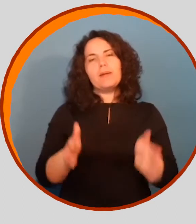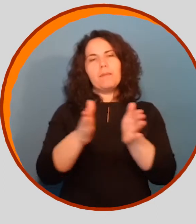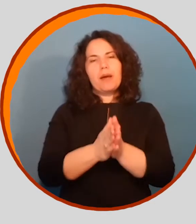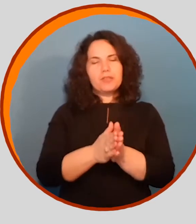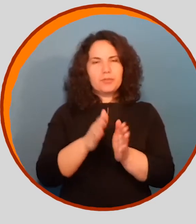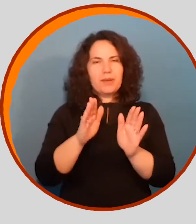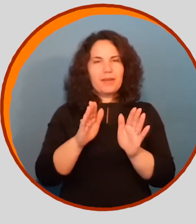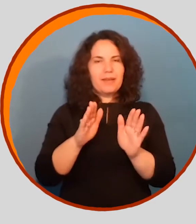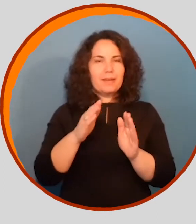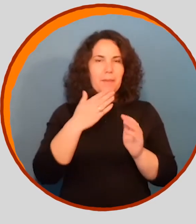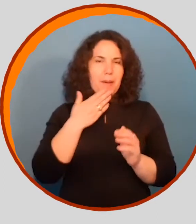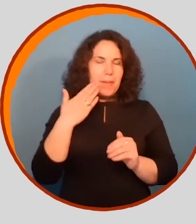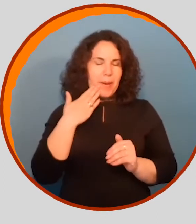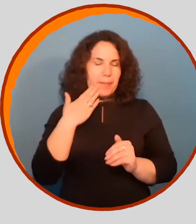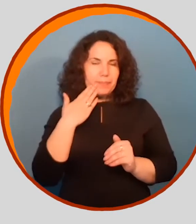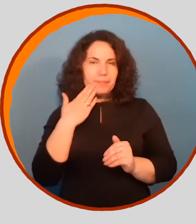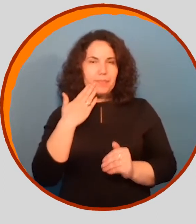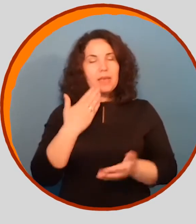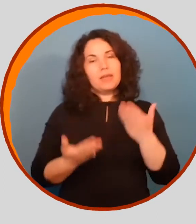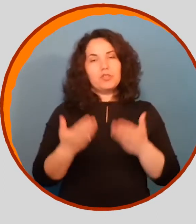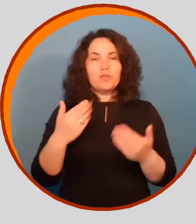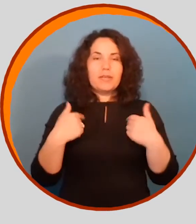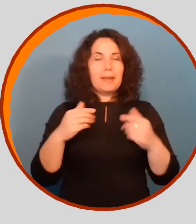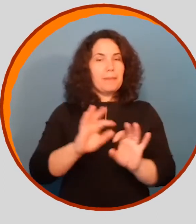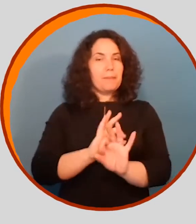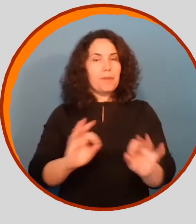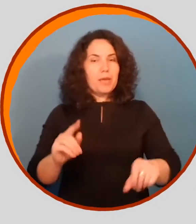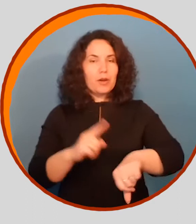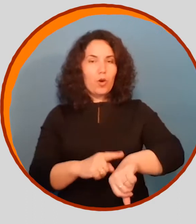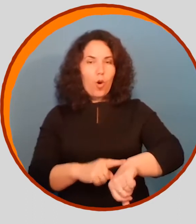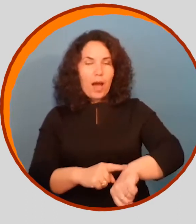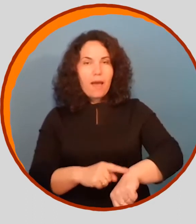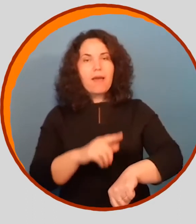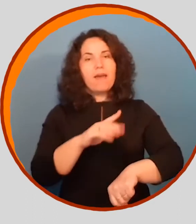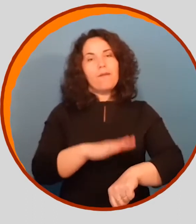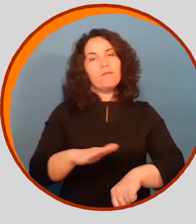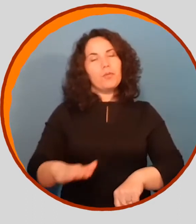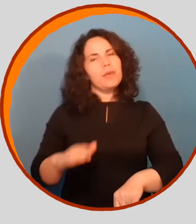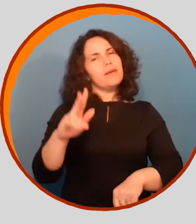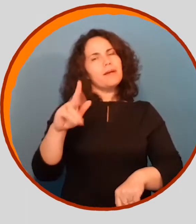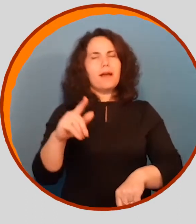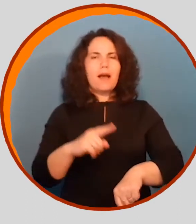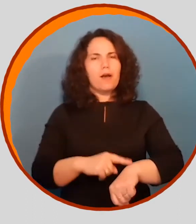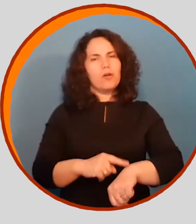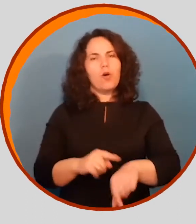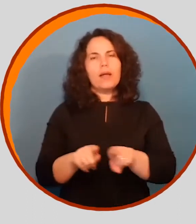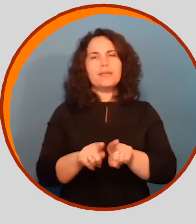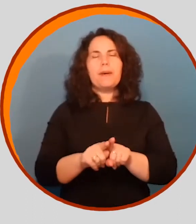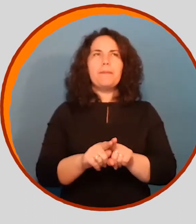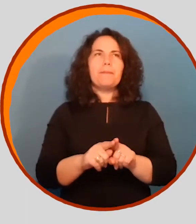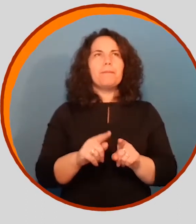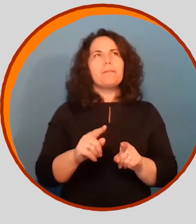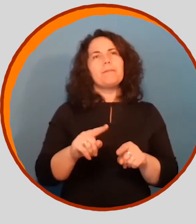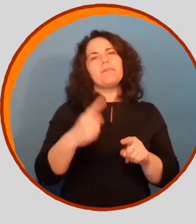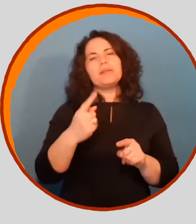në një rutinë të shëndetshme, organizohet koha që fëmija të ketë mundësi të kalojë kokë më kokë me një